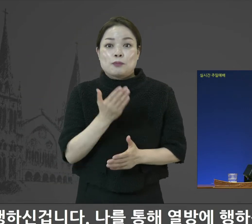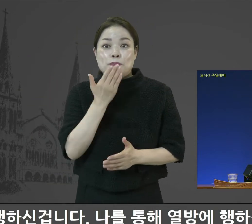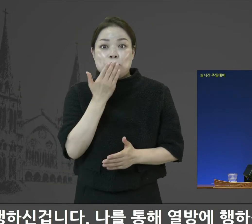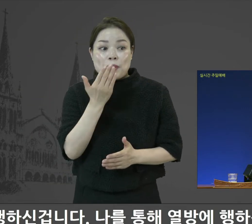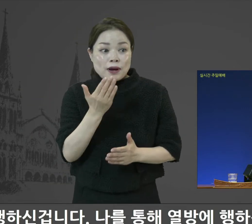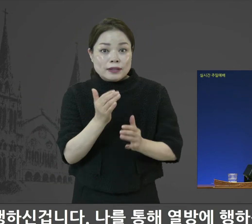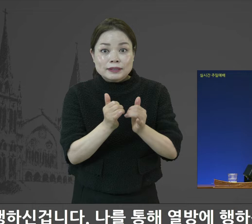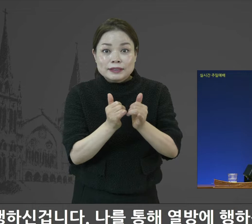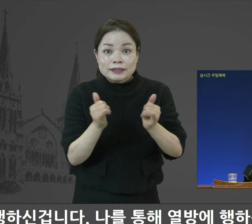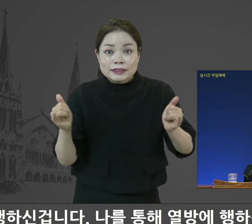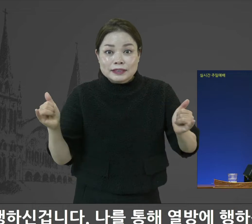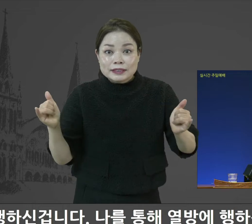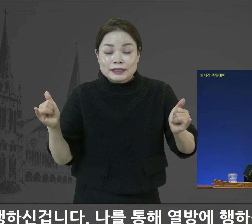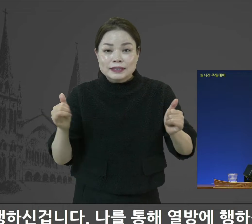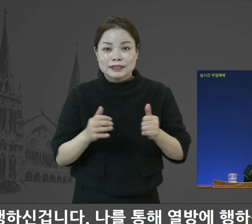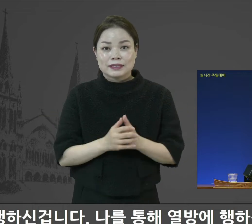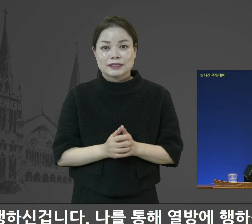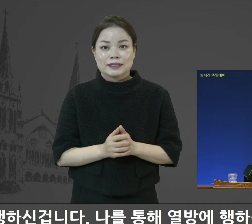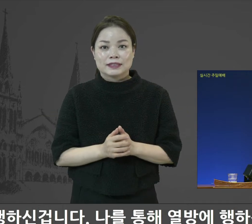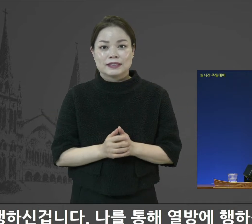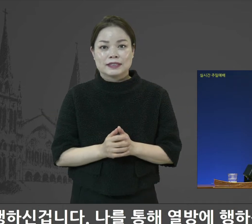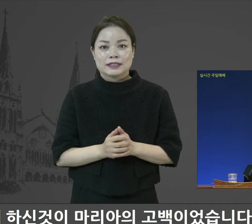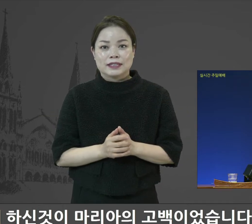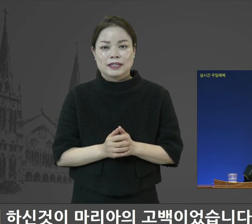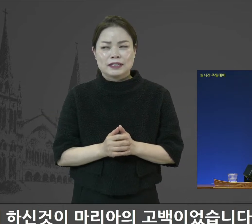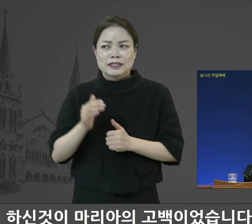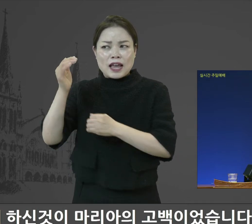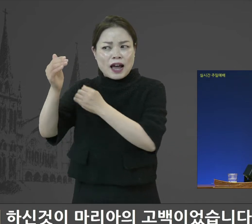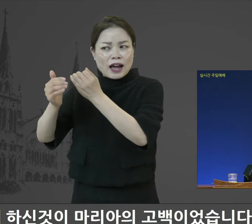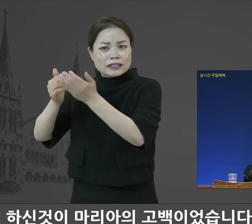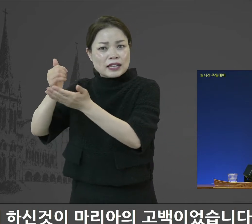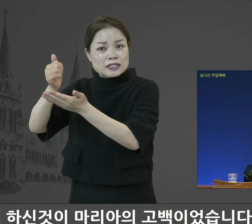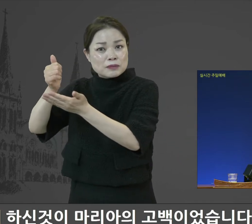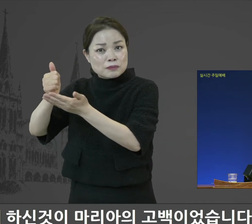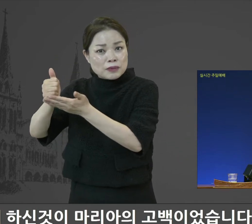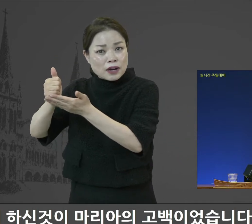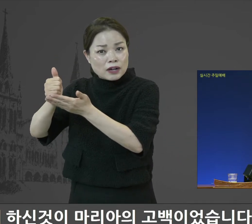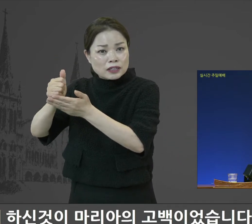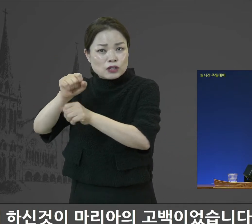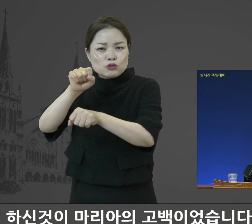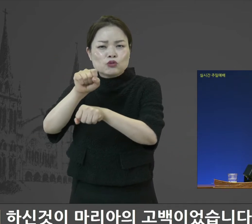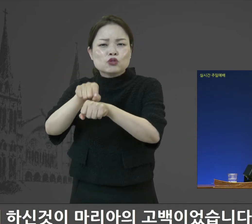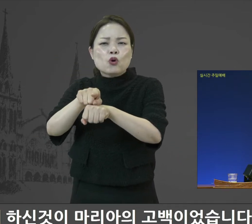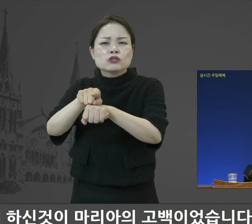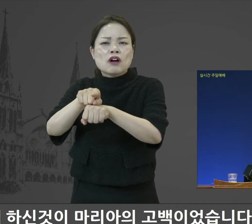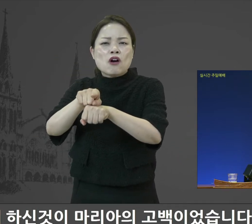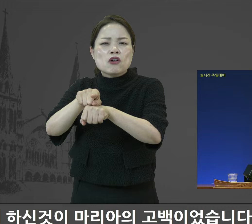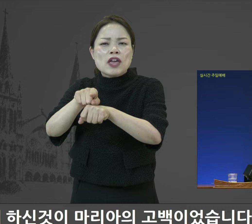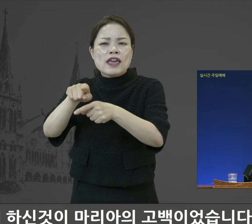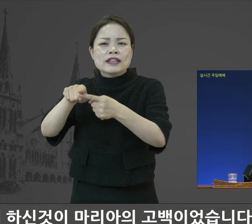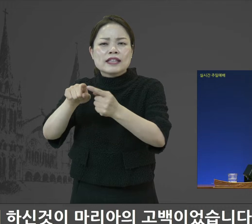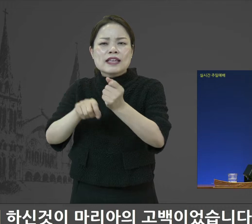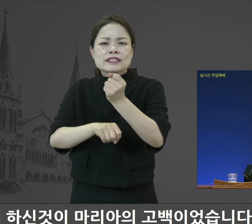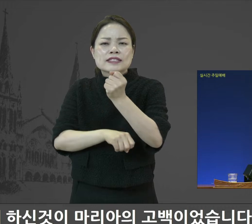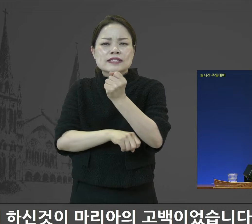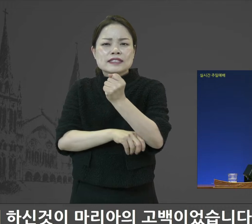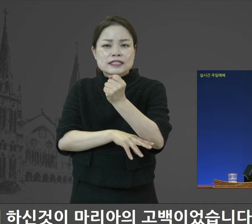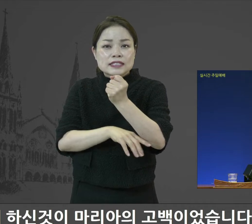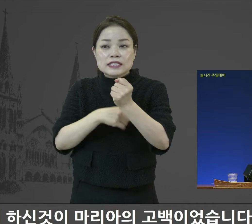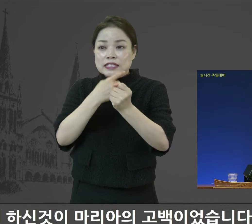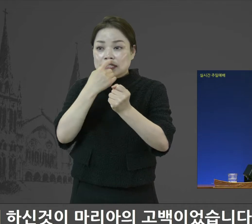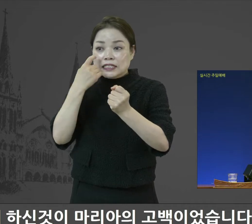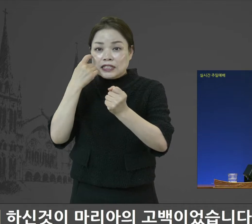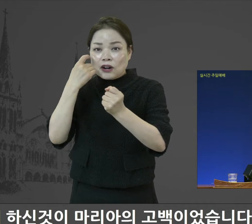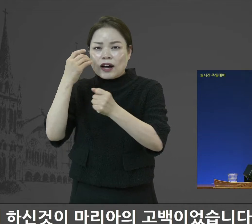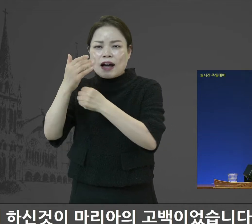능하신 이것은요, 하나님의 속성에 근거한